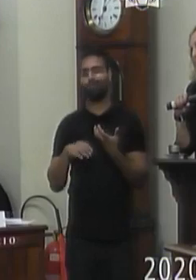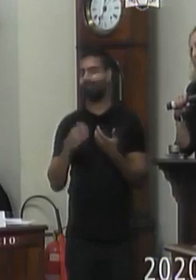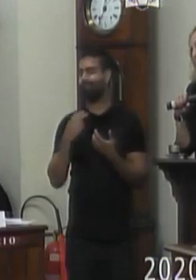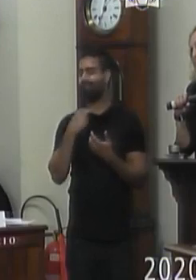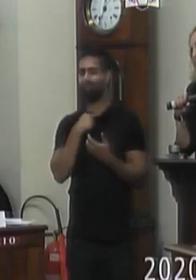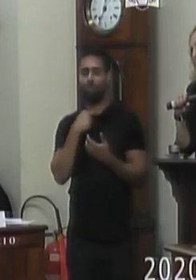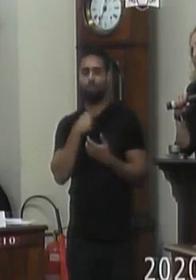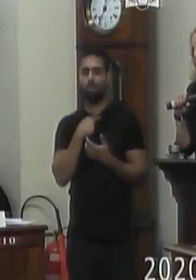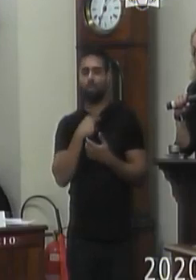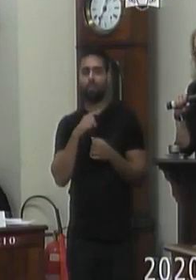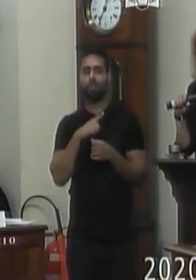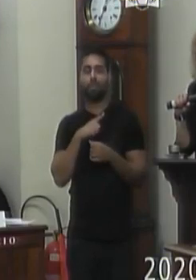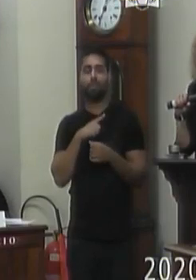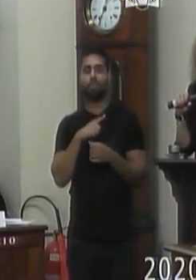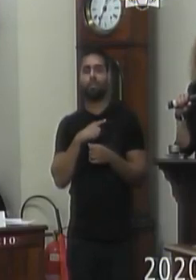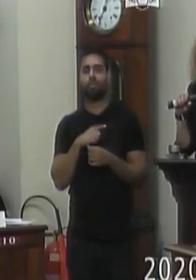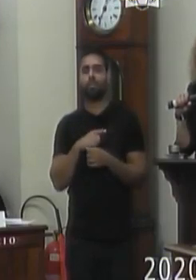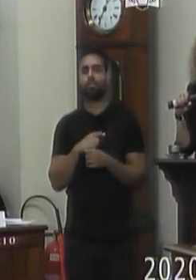os municípios